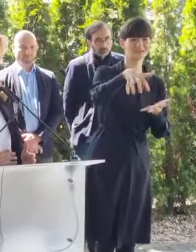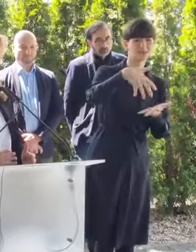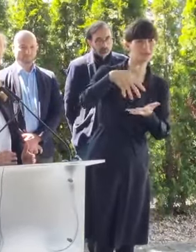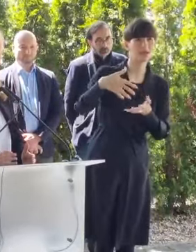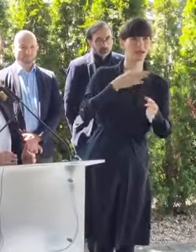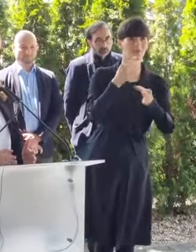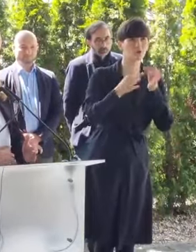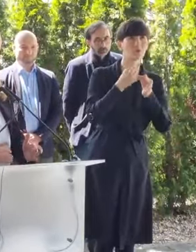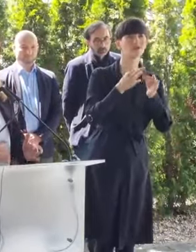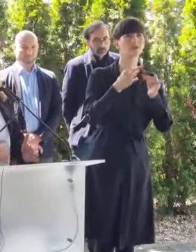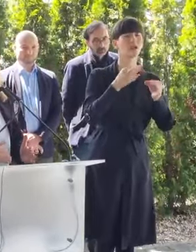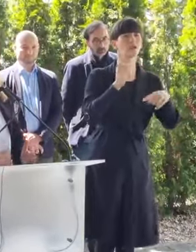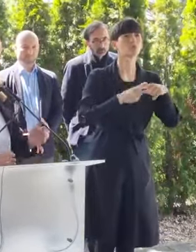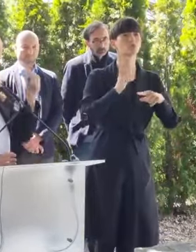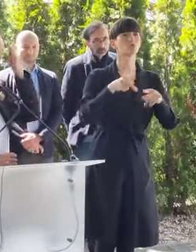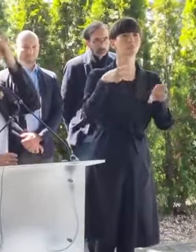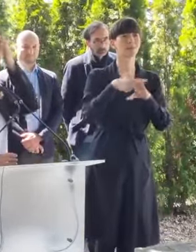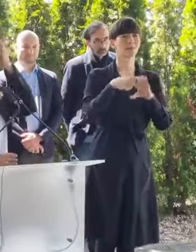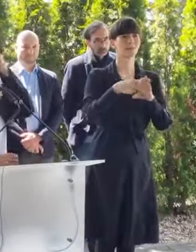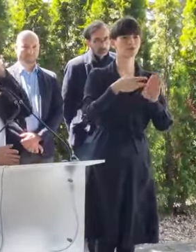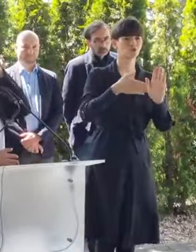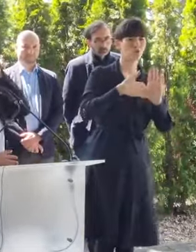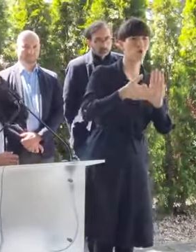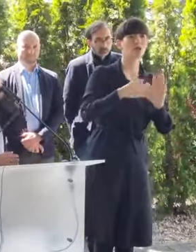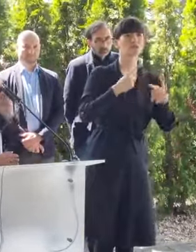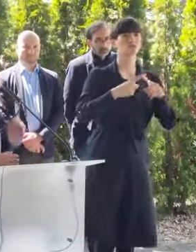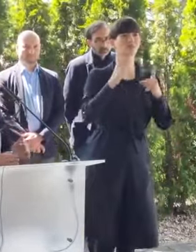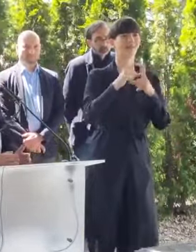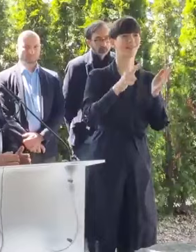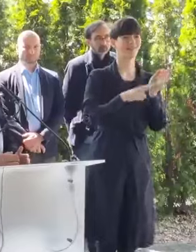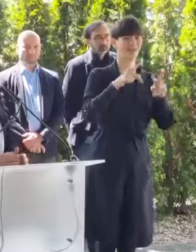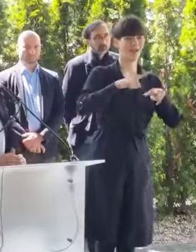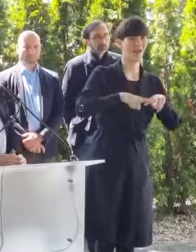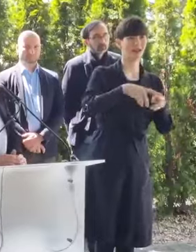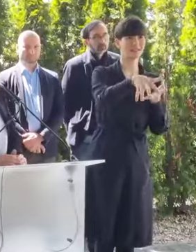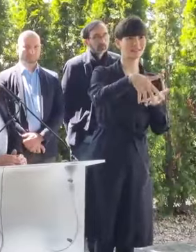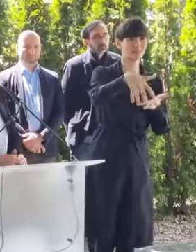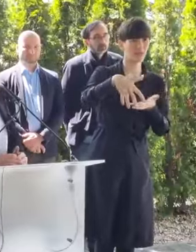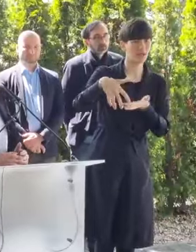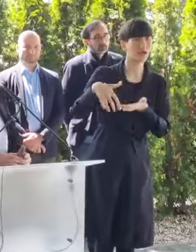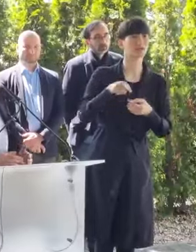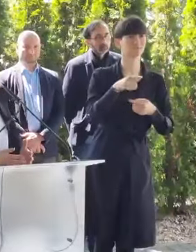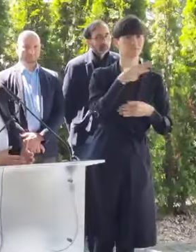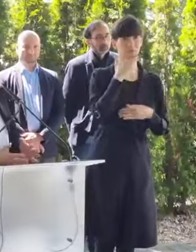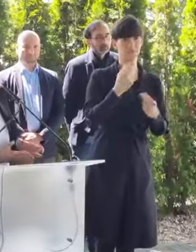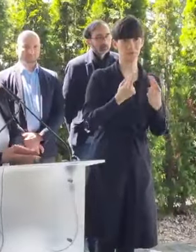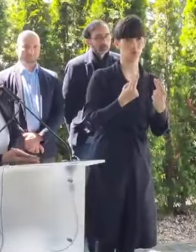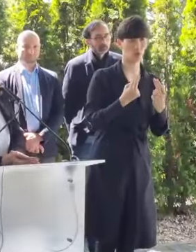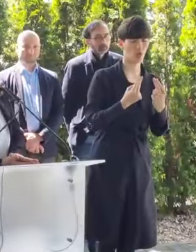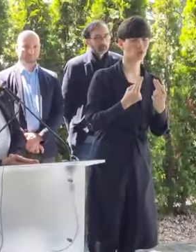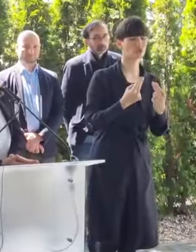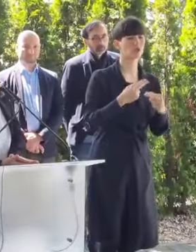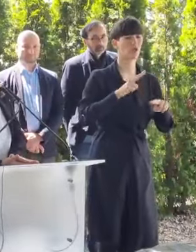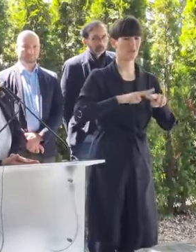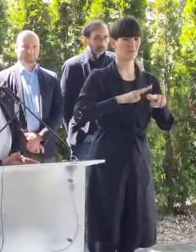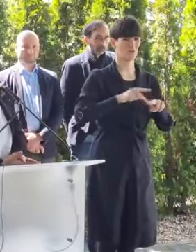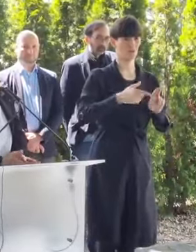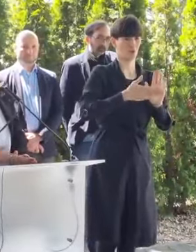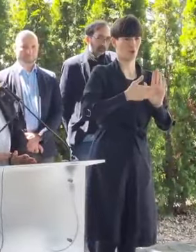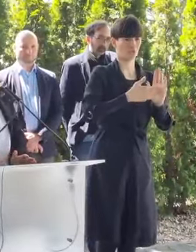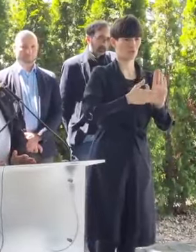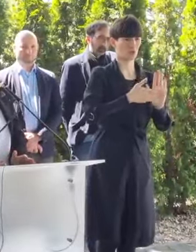tých dôkazov, vrátanie vzoriek DNA a ďalších je niečo, čo pomáha ako keby konzervovať